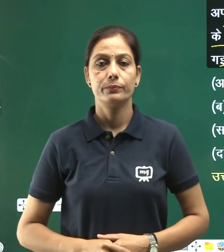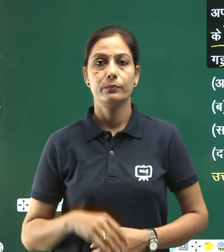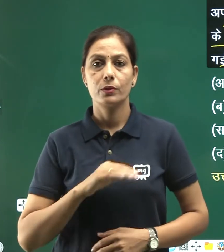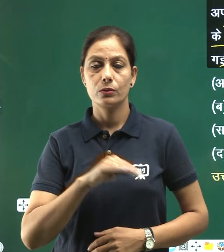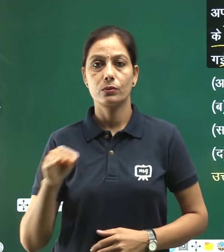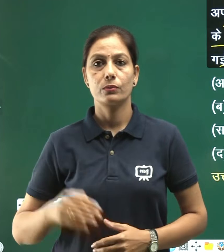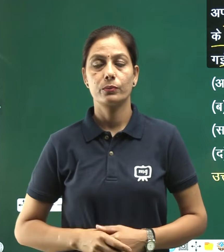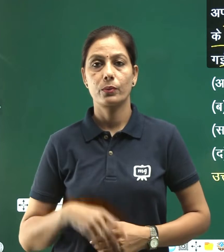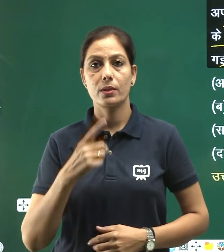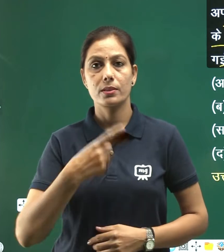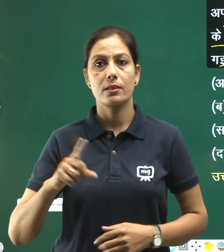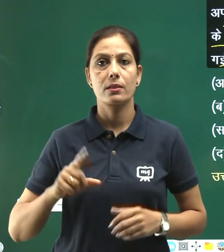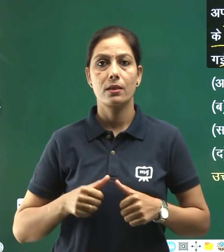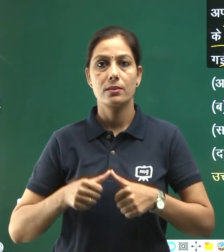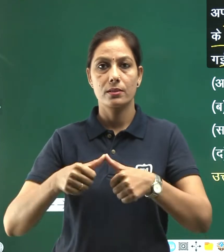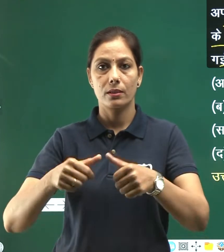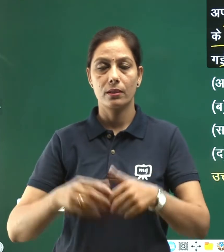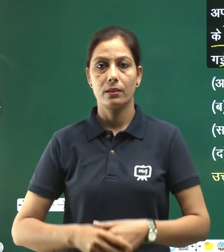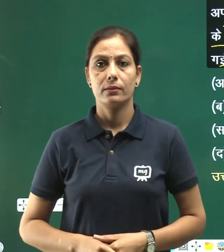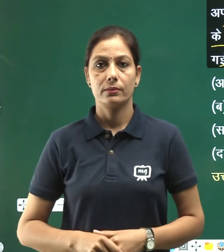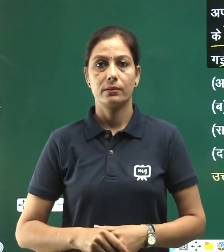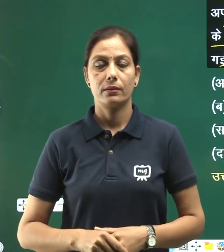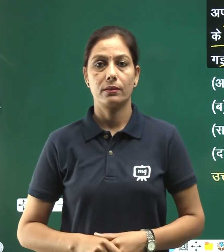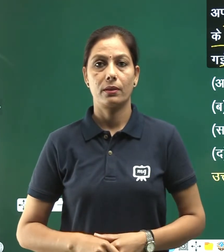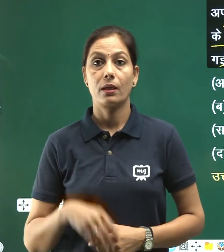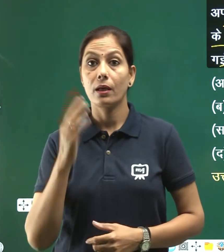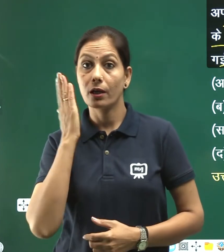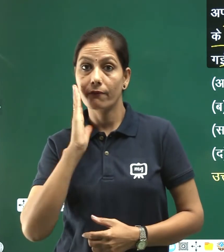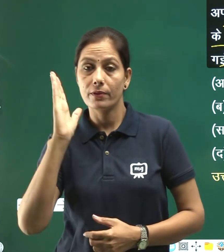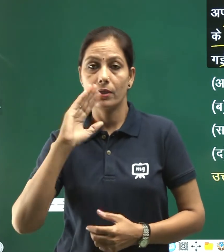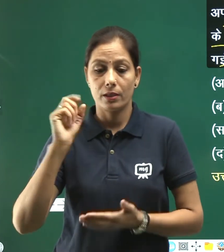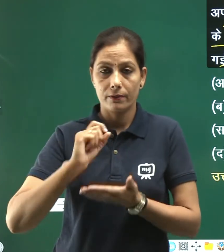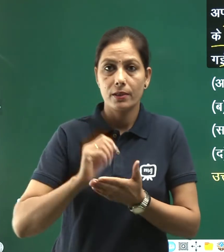बच्चों, सही उत्तर है लोग भूल गए हैं।